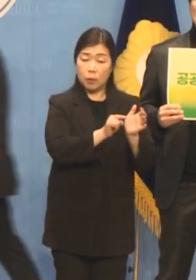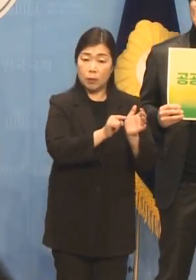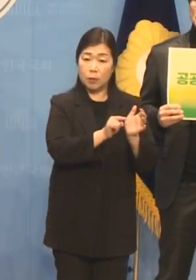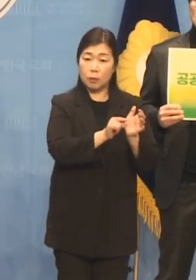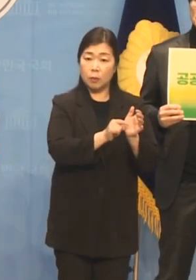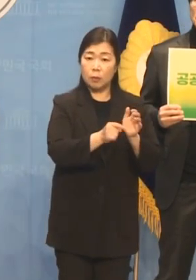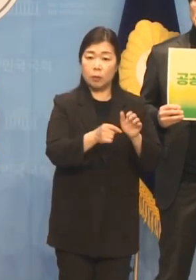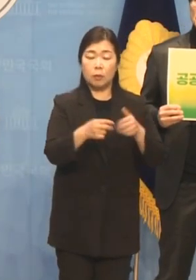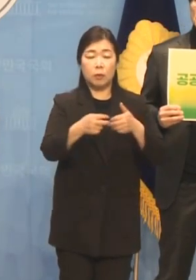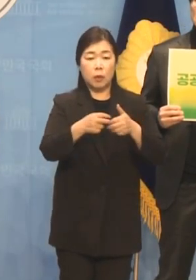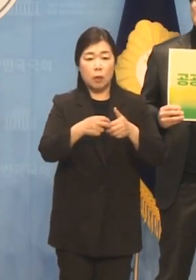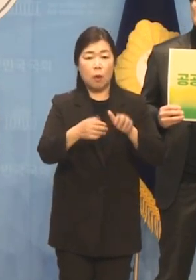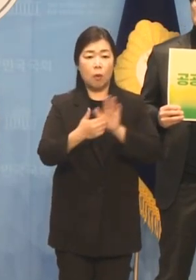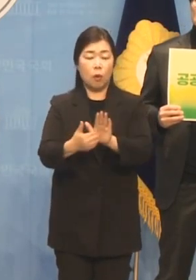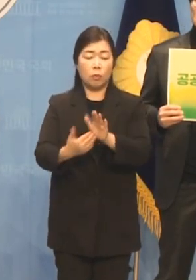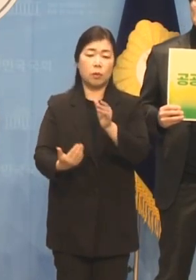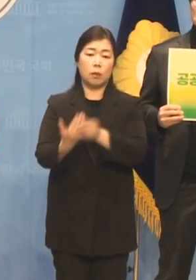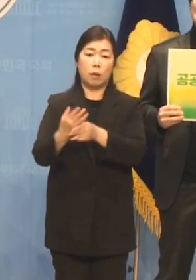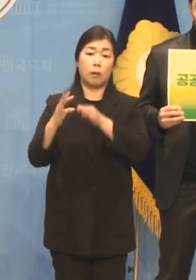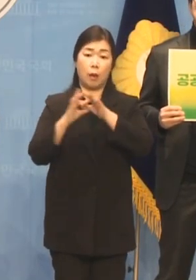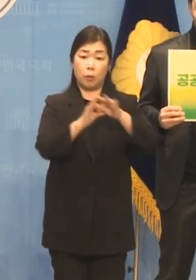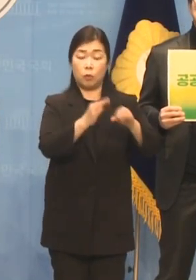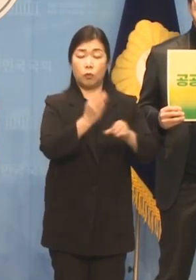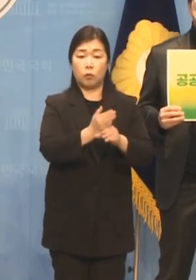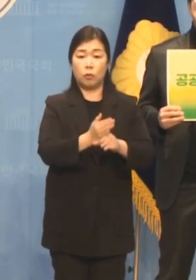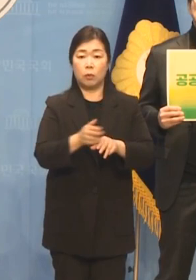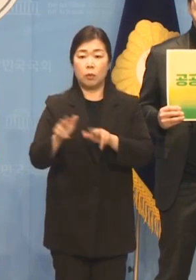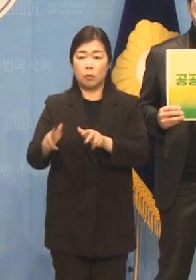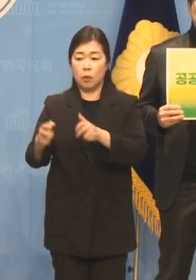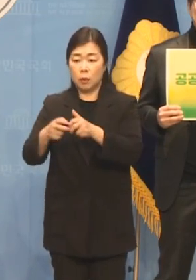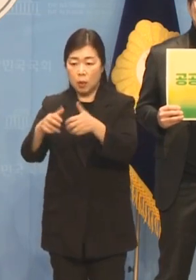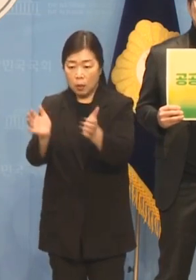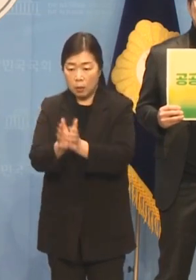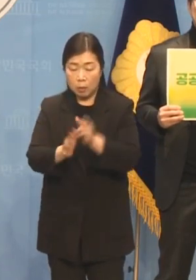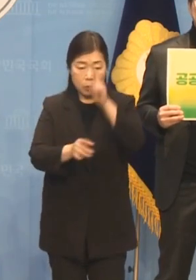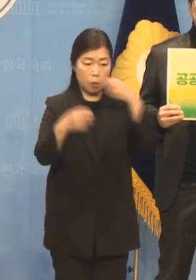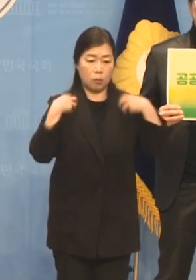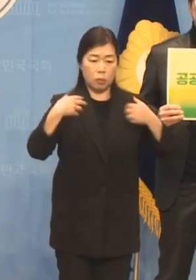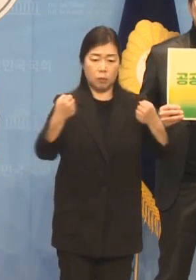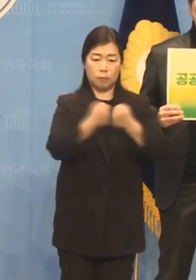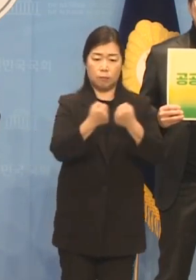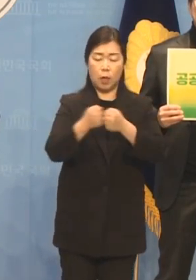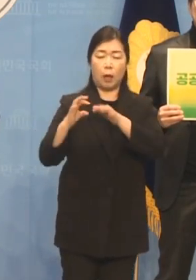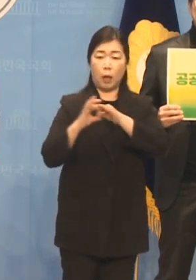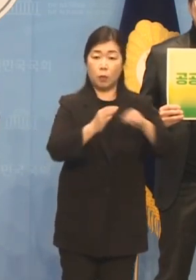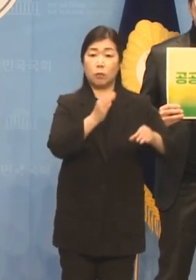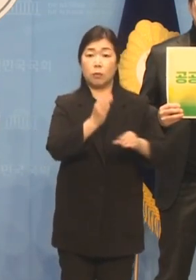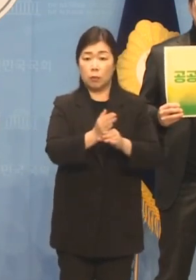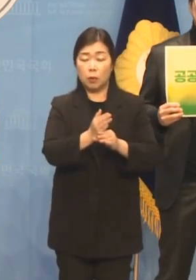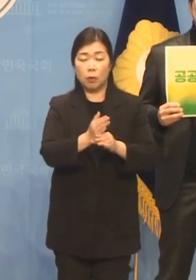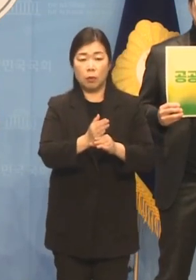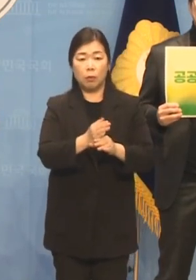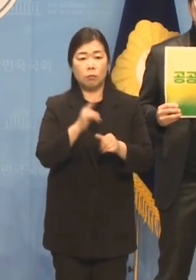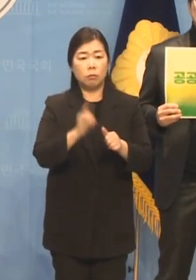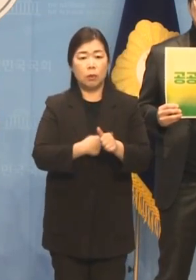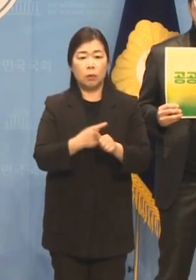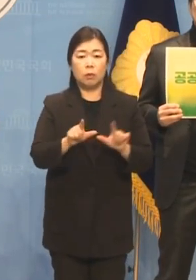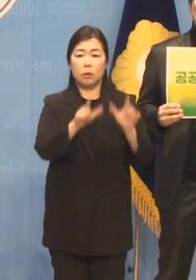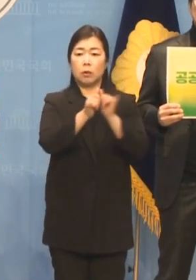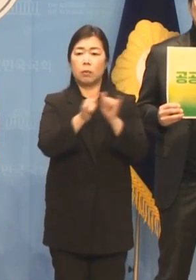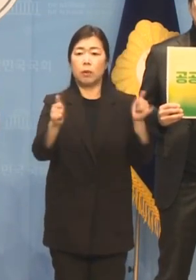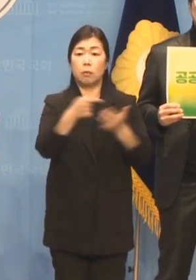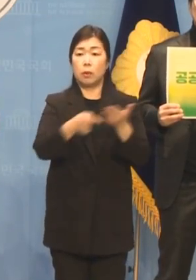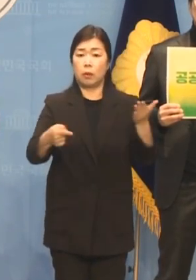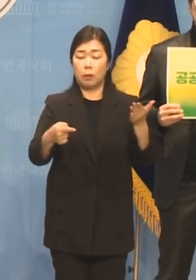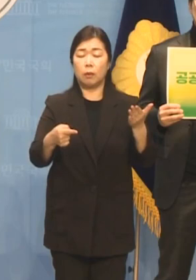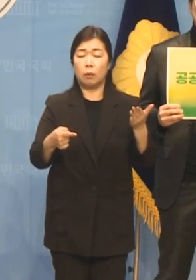계속되고 있고 정부와 의료계의 강대강 대치가 계속되고 있는 상황에서 시민들만